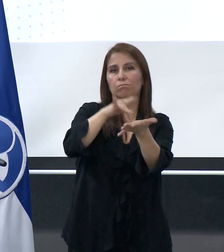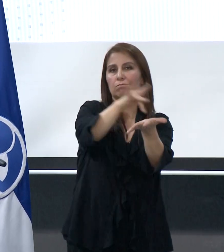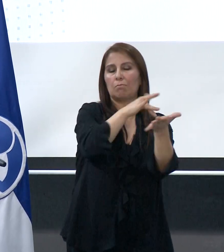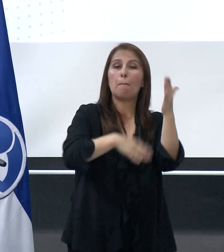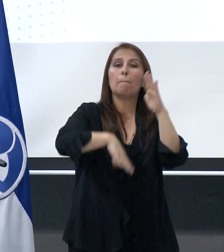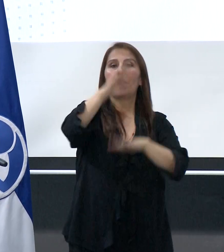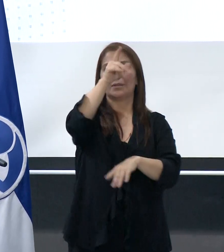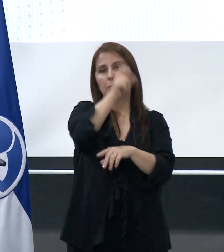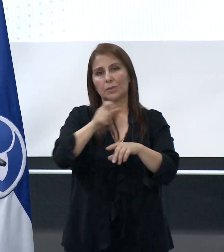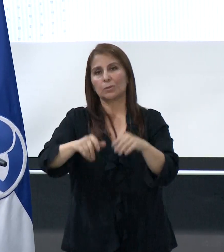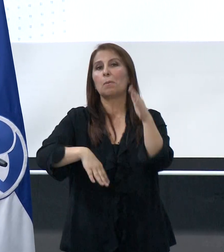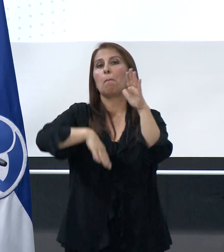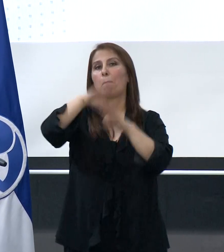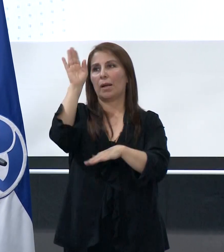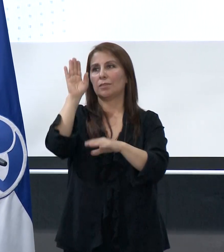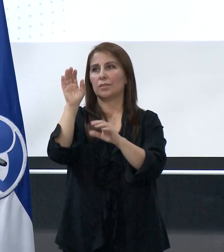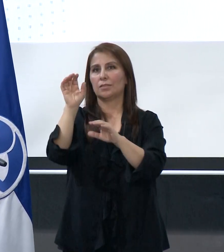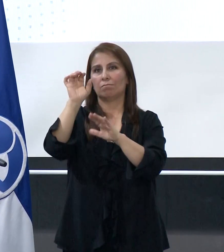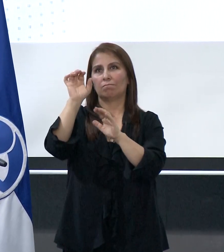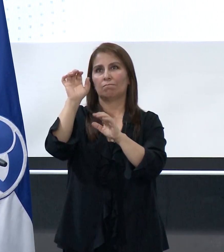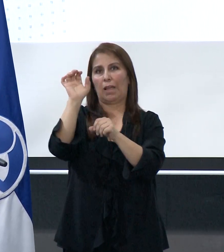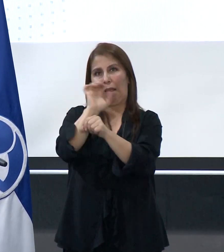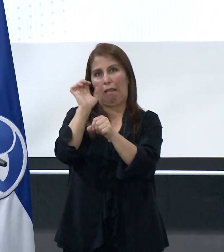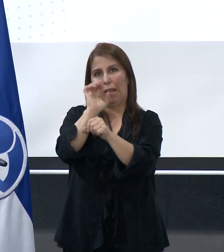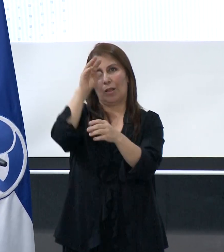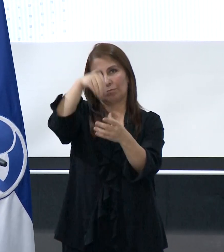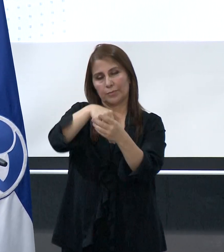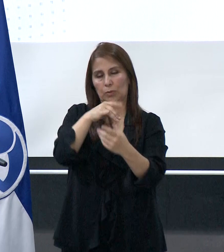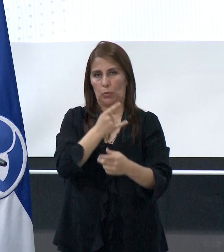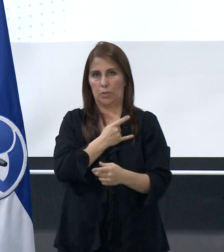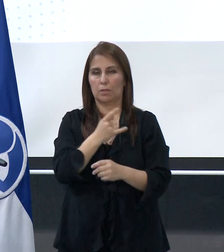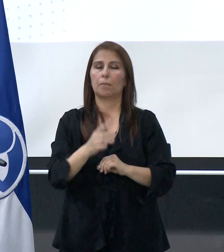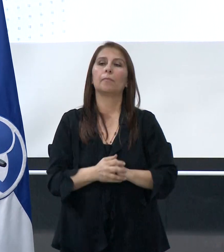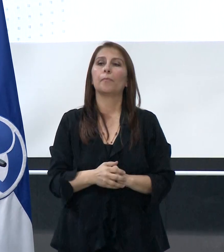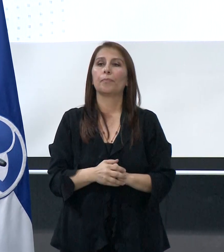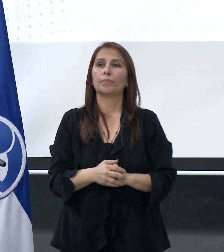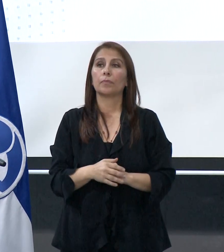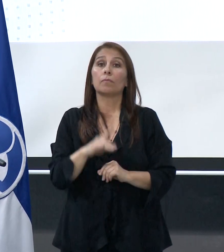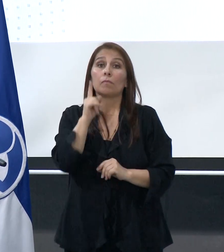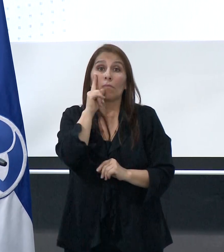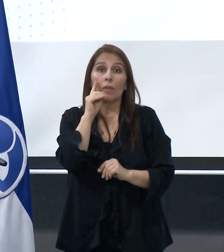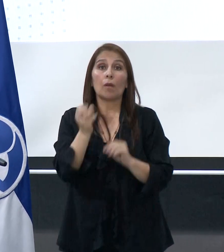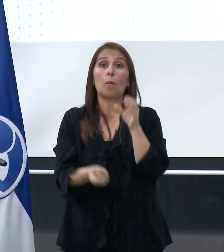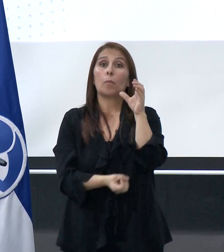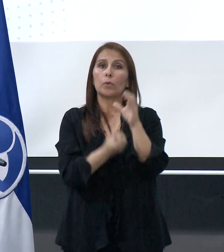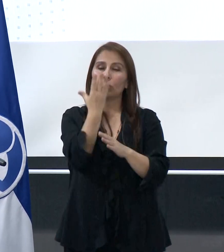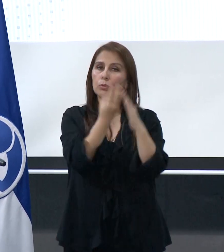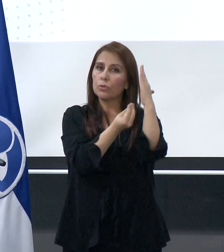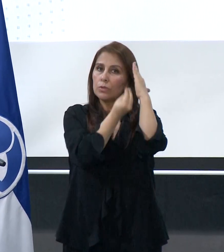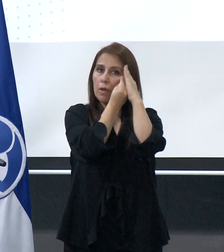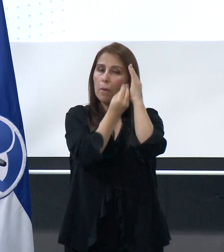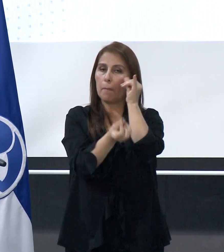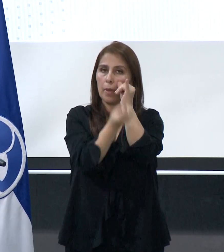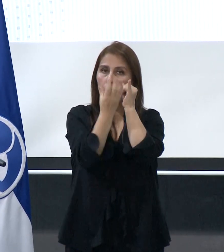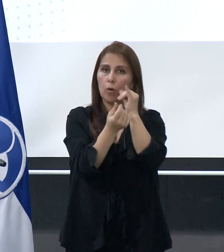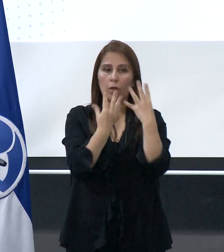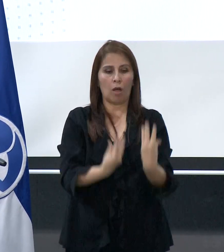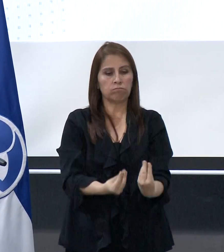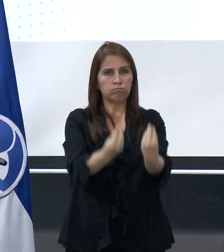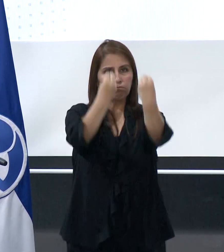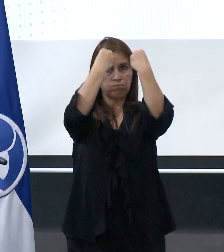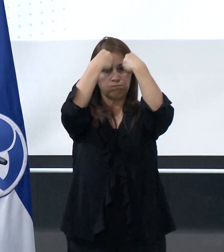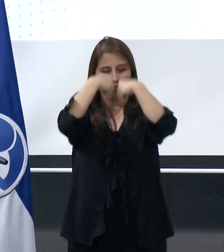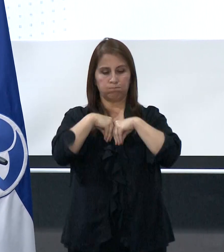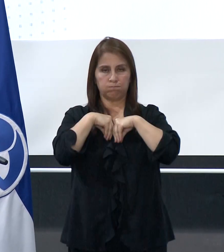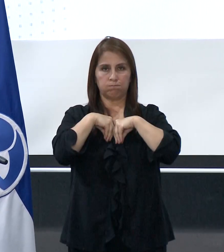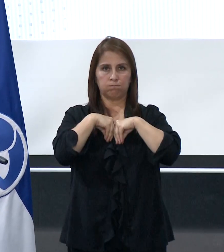de este modo con la protección y producción del saber pedagógico con la producción y apropiación y puesta